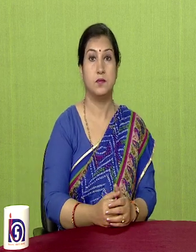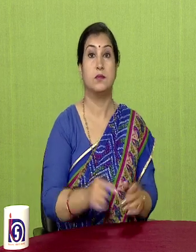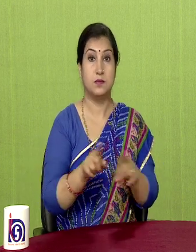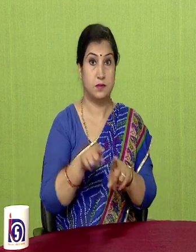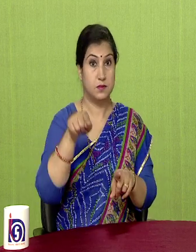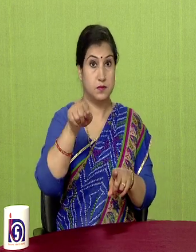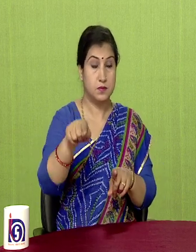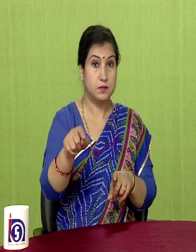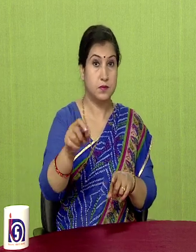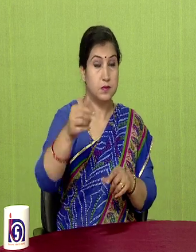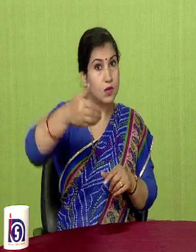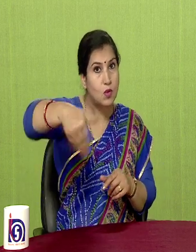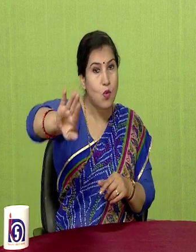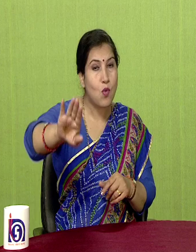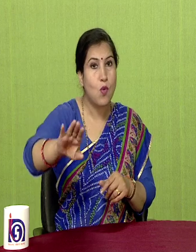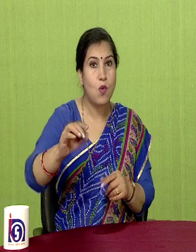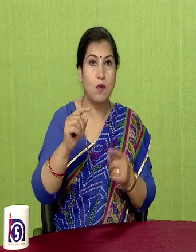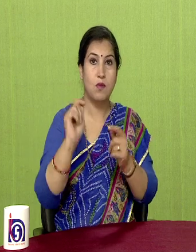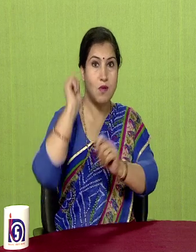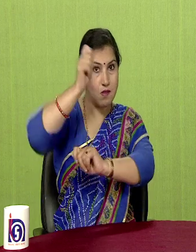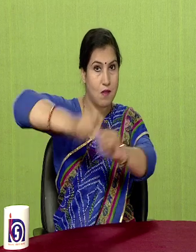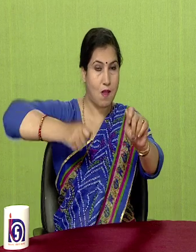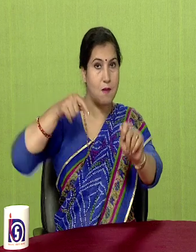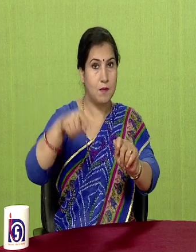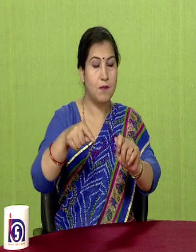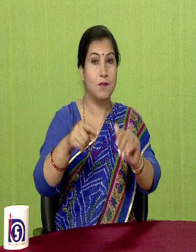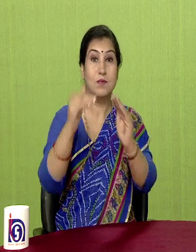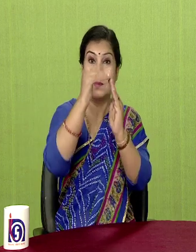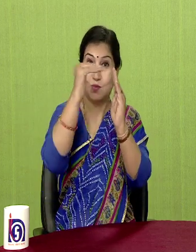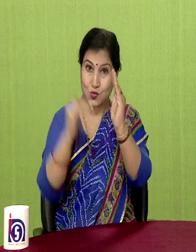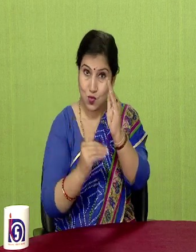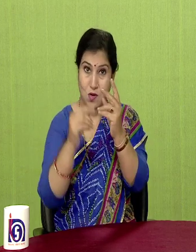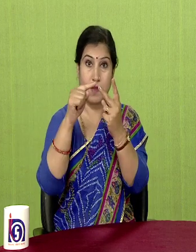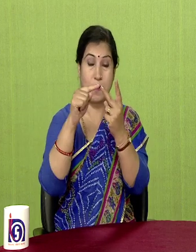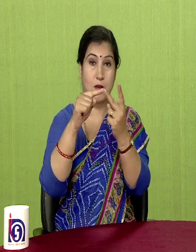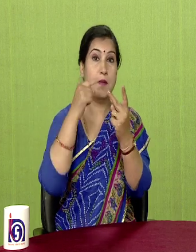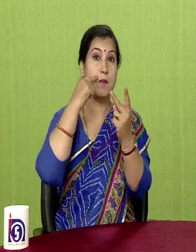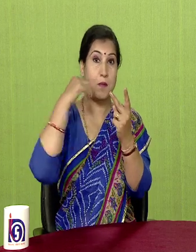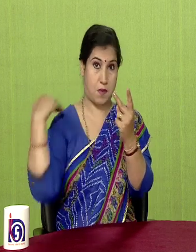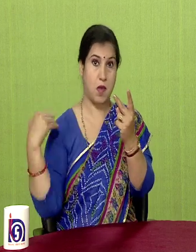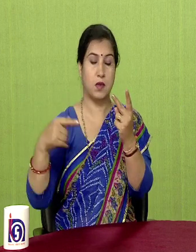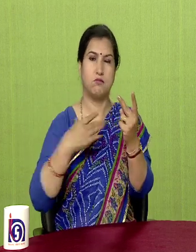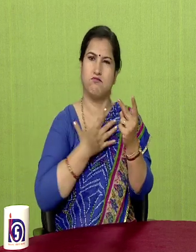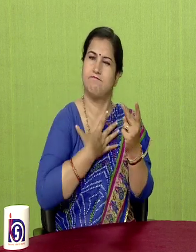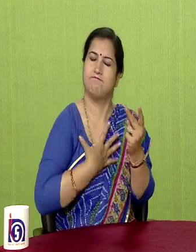राम के छोटे भाई भरत को सबसे अधिक दुख हुआ था। जानते हैं क्यों?